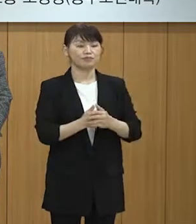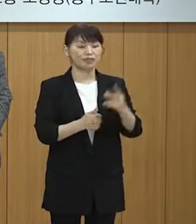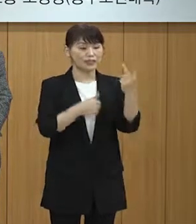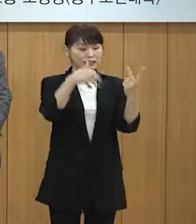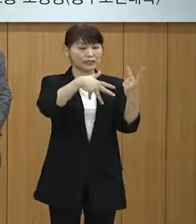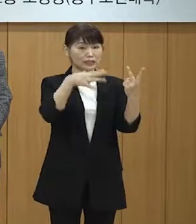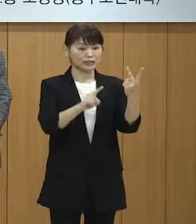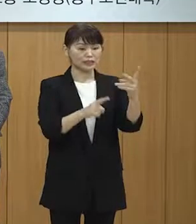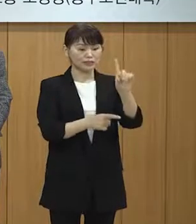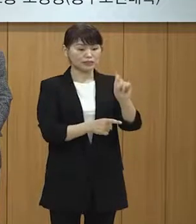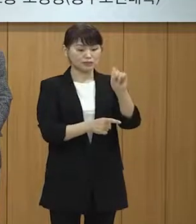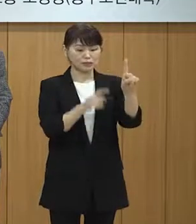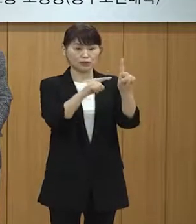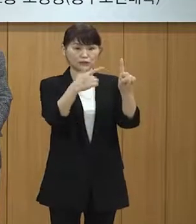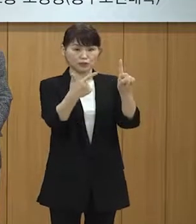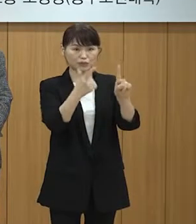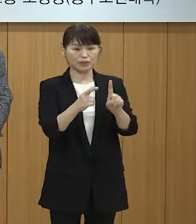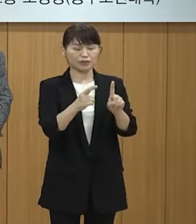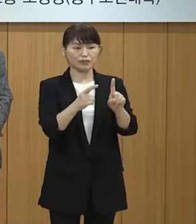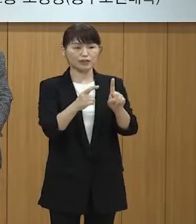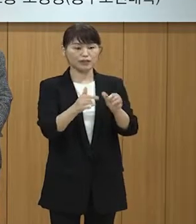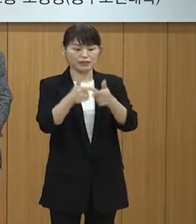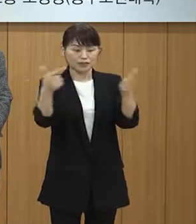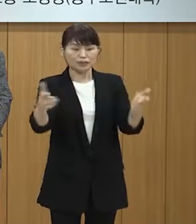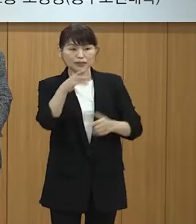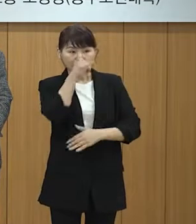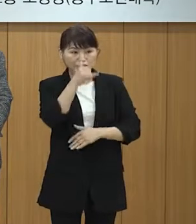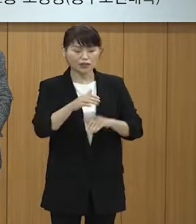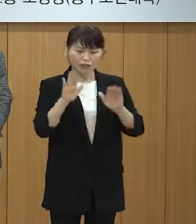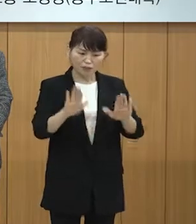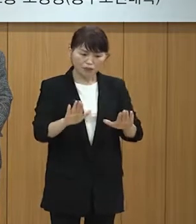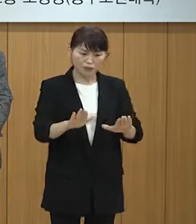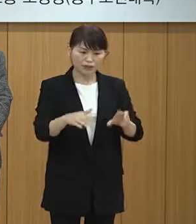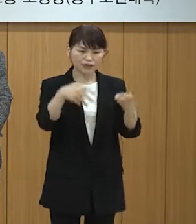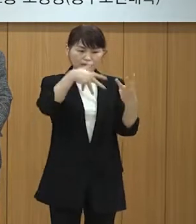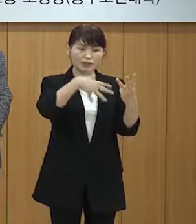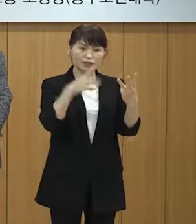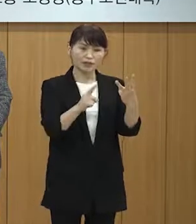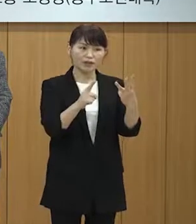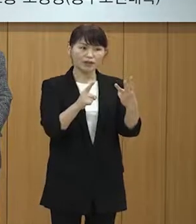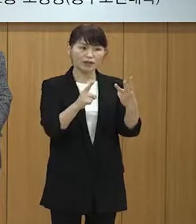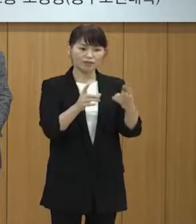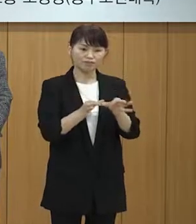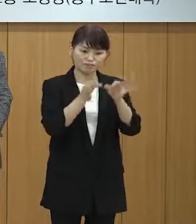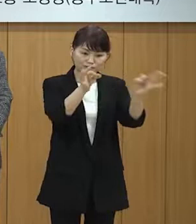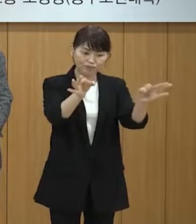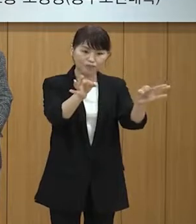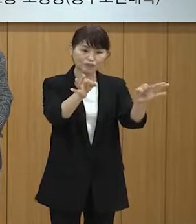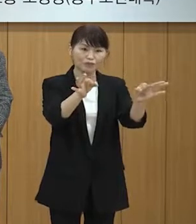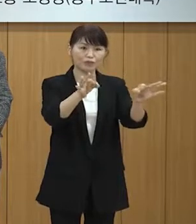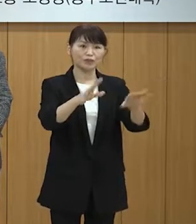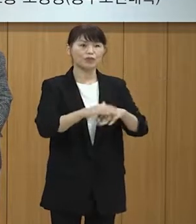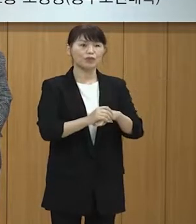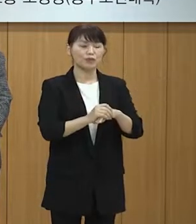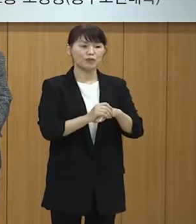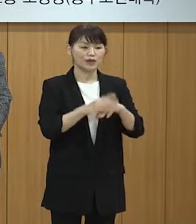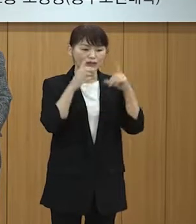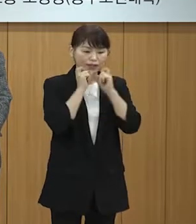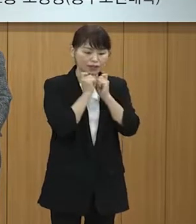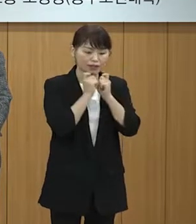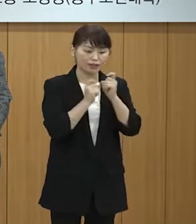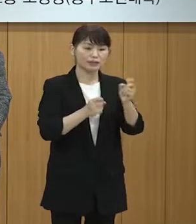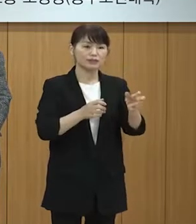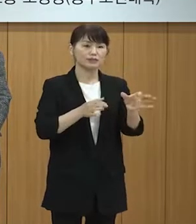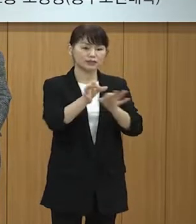11.6% 증가 추세를 보여 이번 재난기본소득의 추가 지급 역시 소상공인 매출 증대로